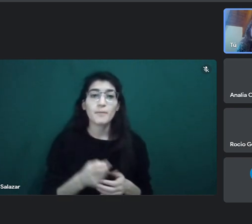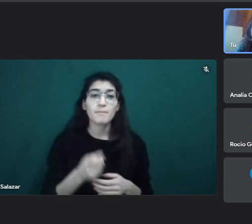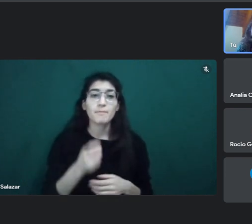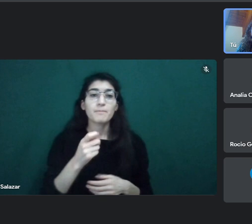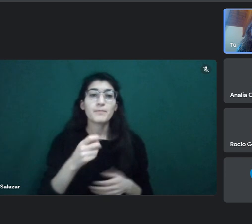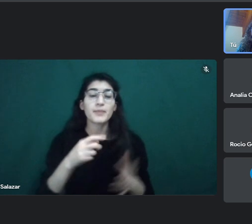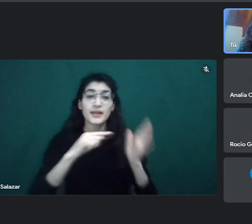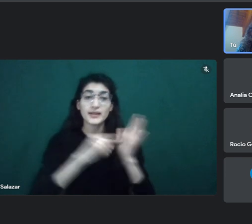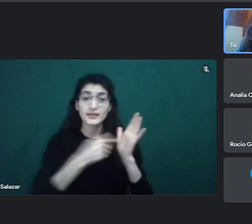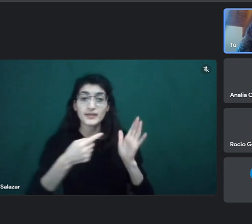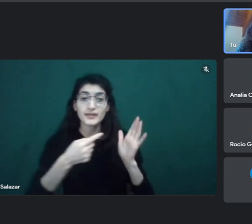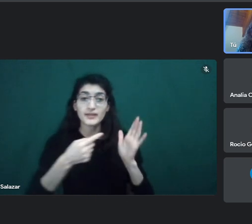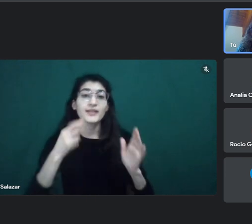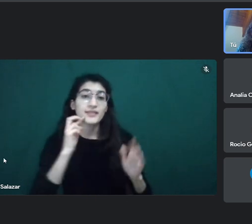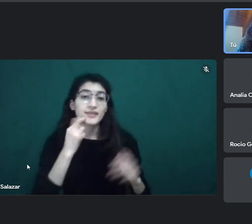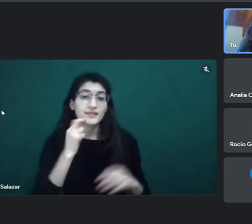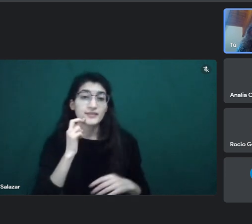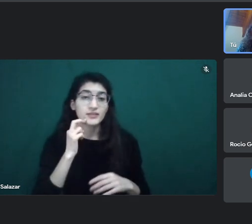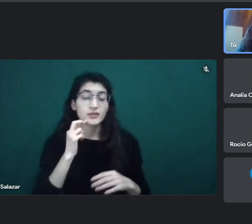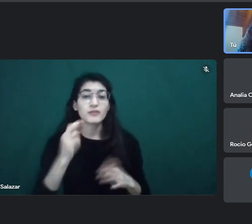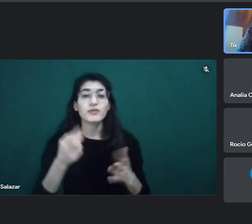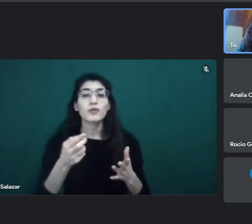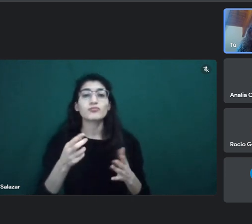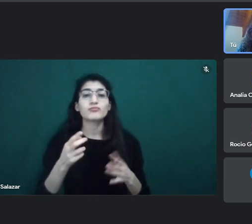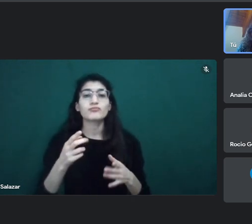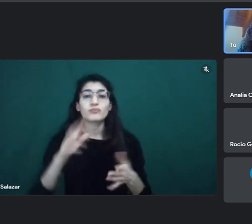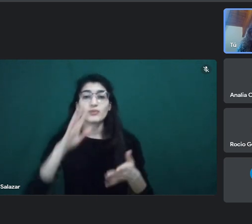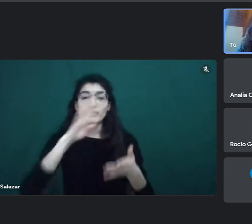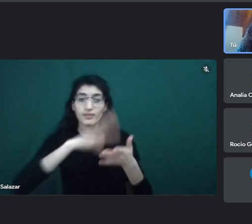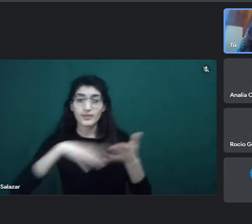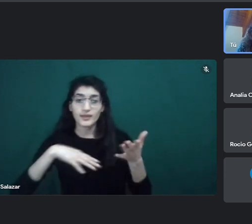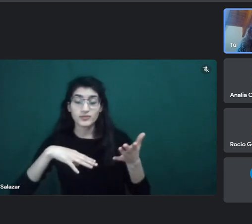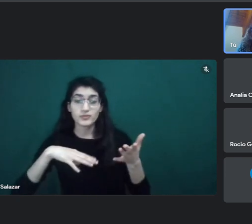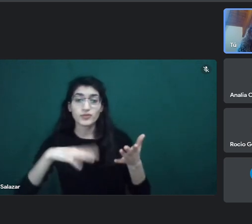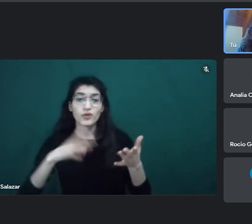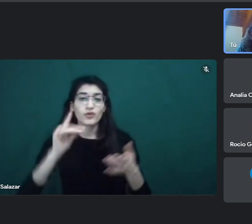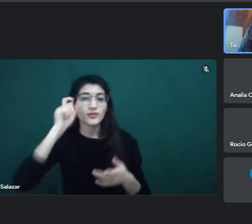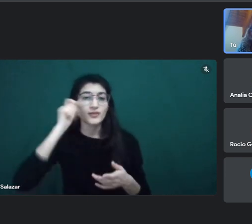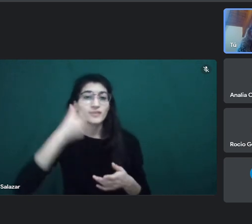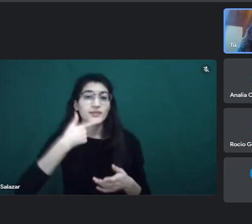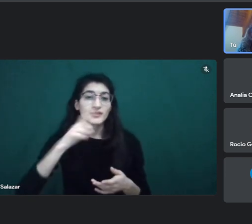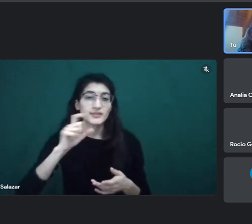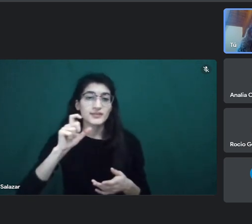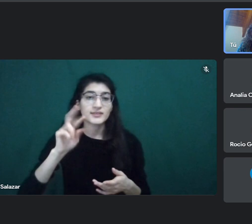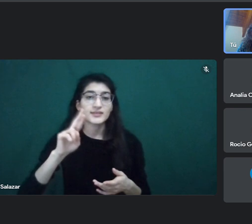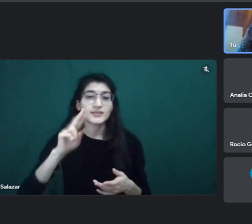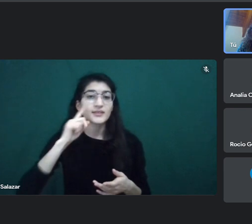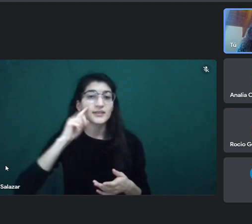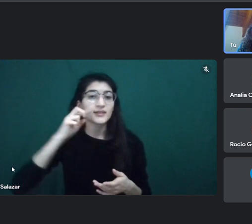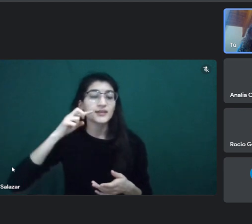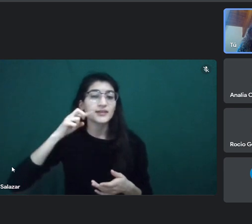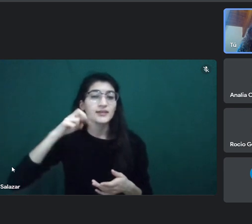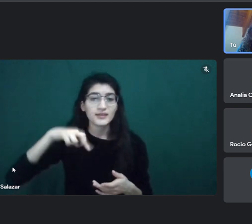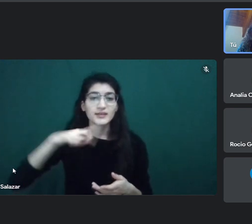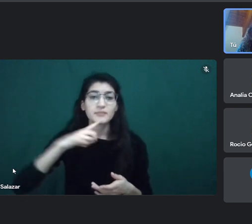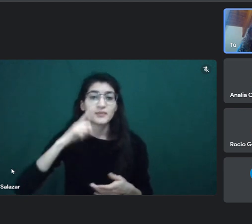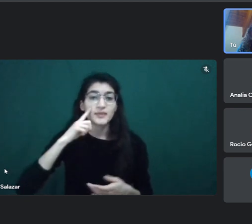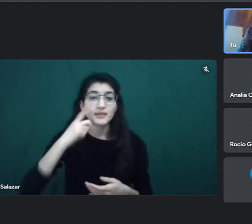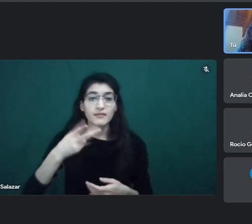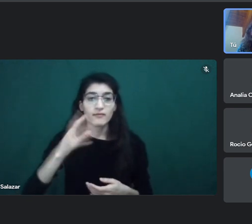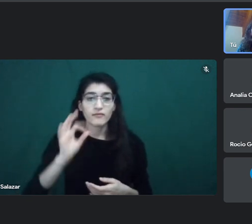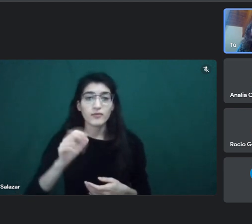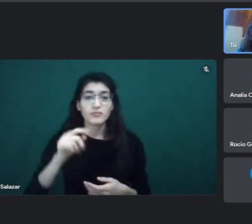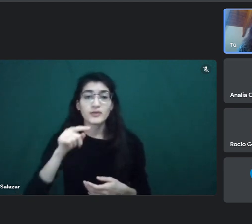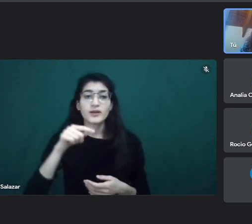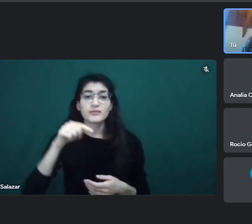hay un texto descriptivo, ¿sí? Que ustedes ahora van a hacer la traducción. Yo tengo face y are hindered. ¿Qué